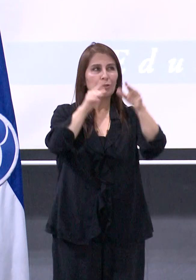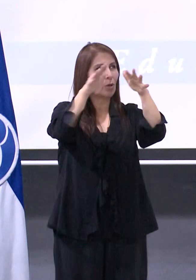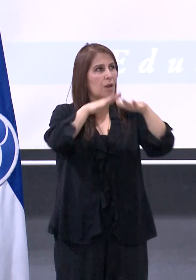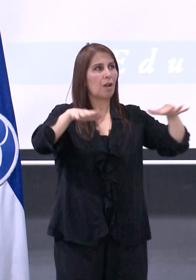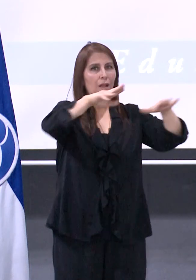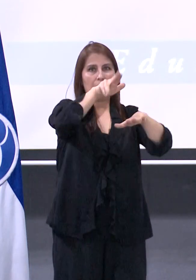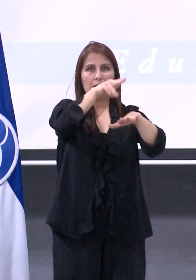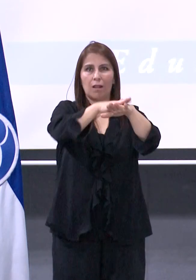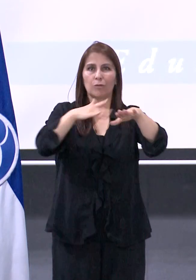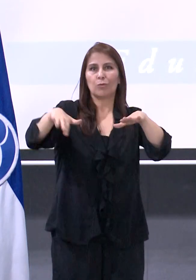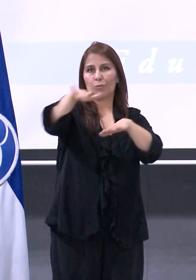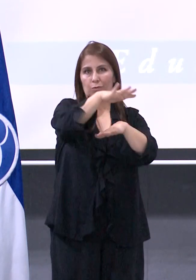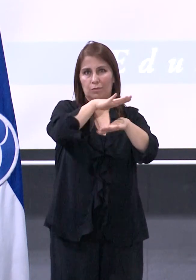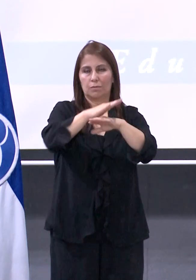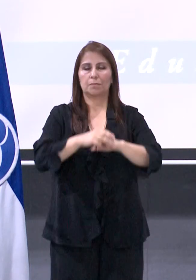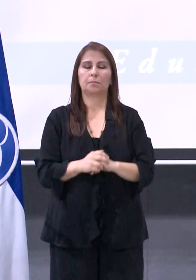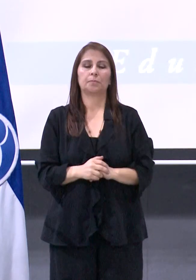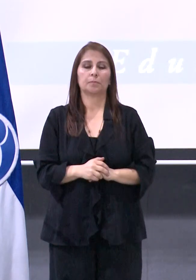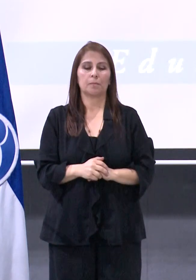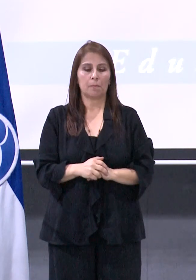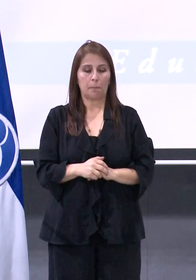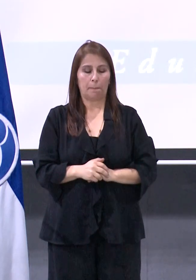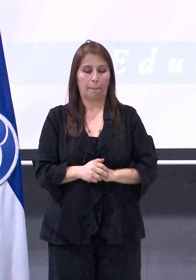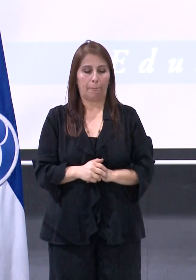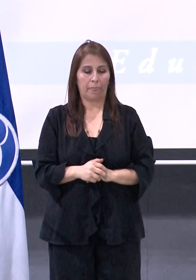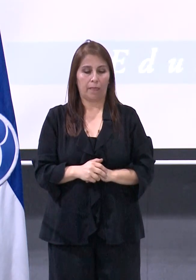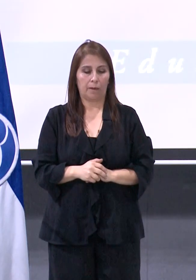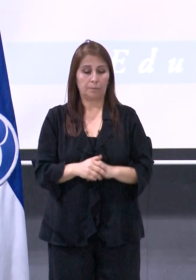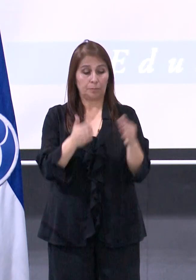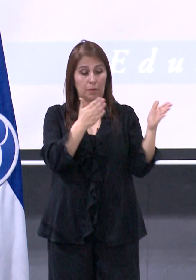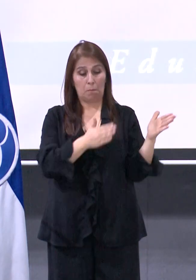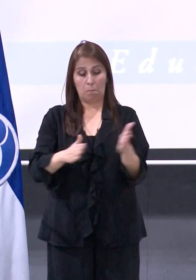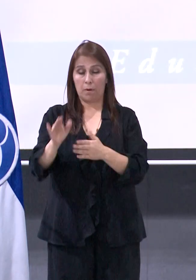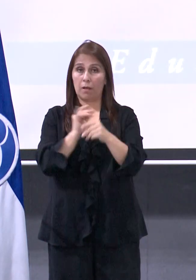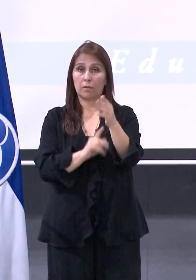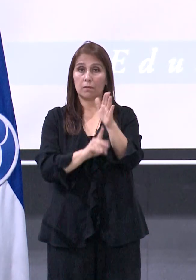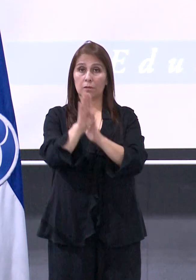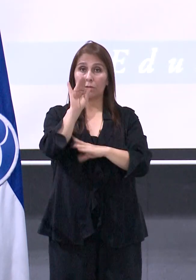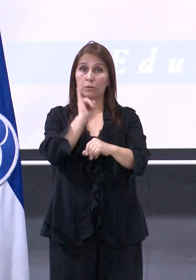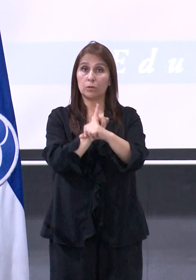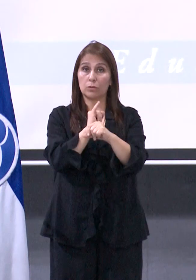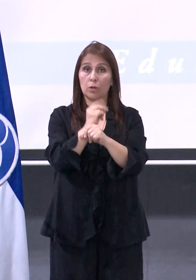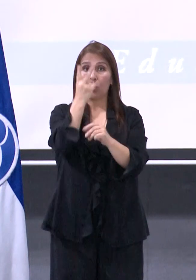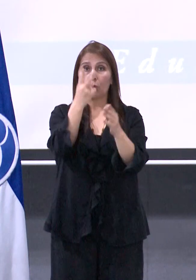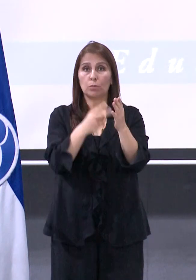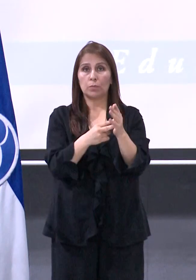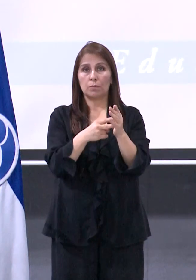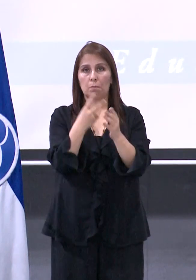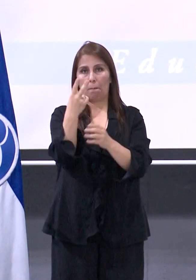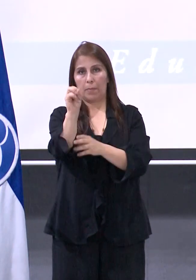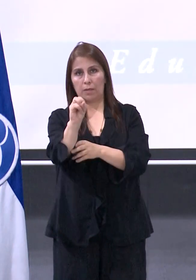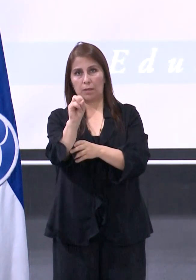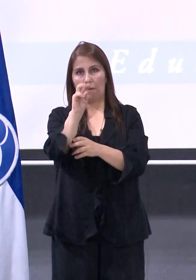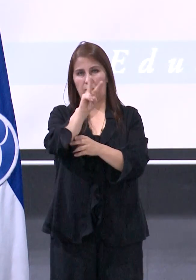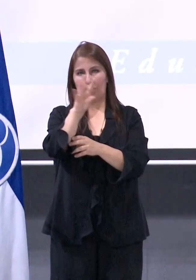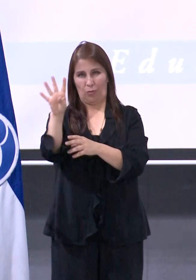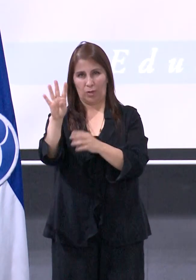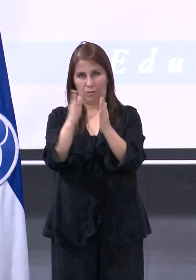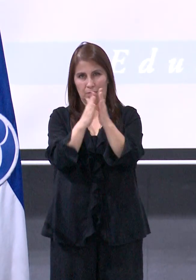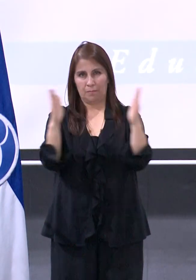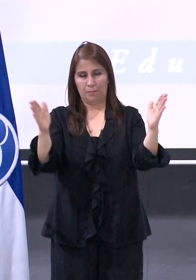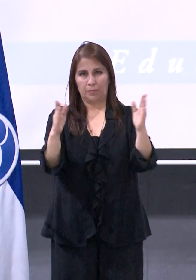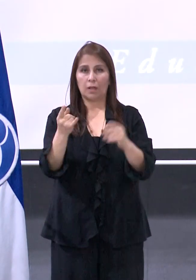naturaleza en el nuevo plan de desarrollo institucional 2020 2024 educadora